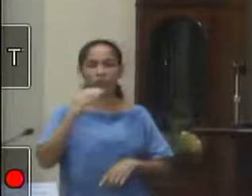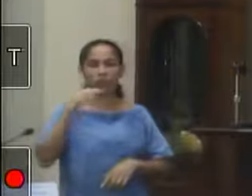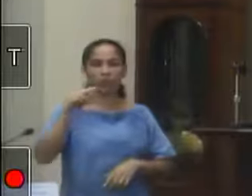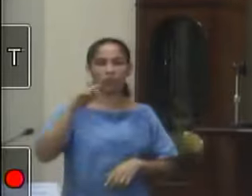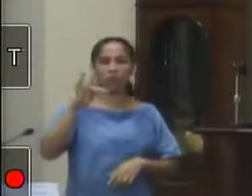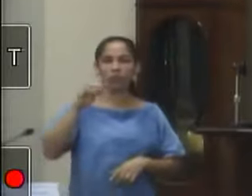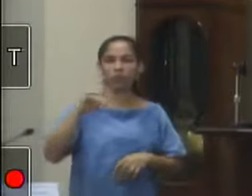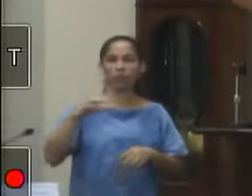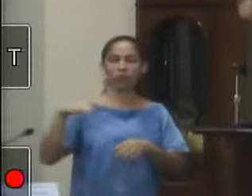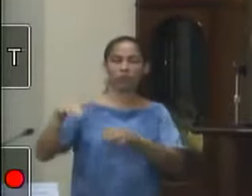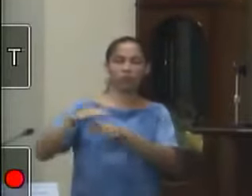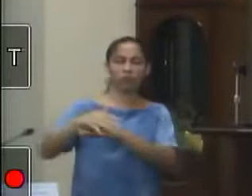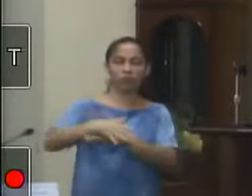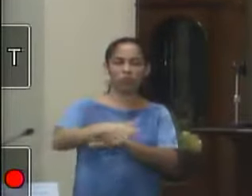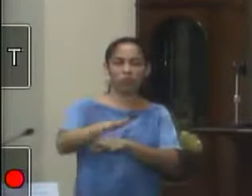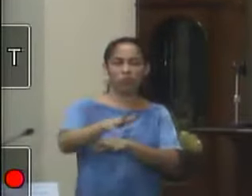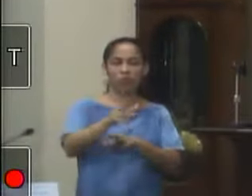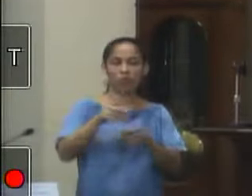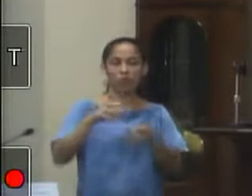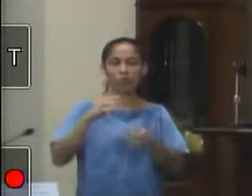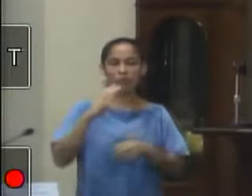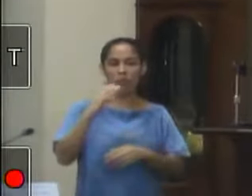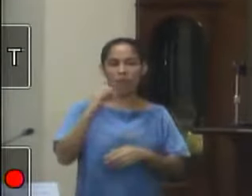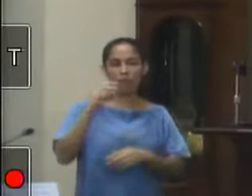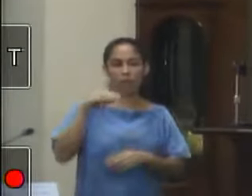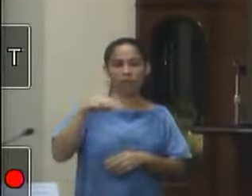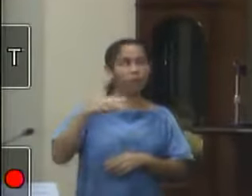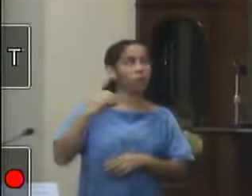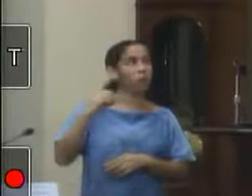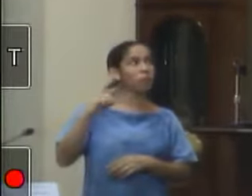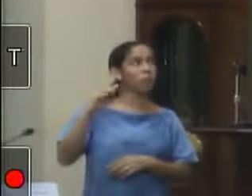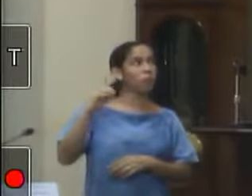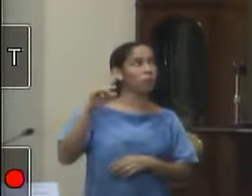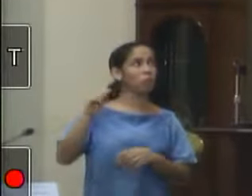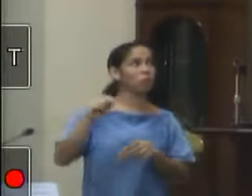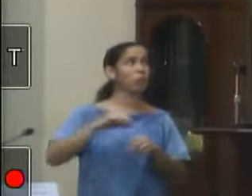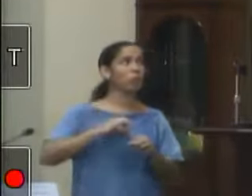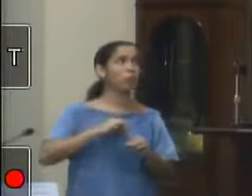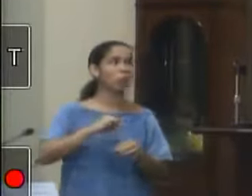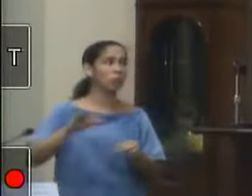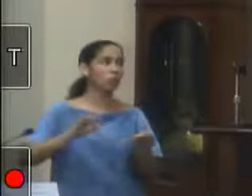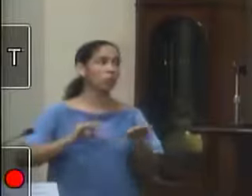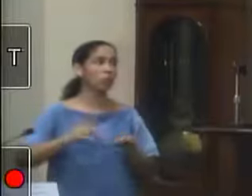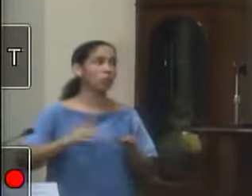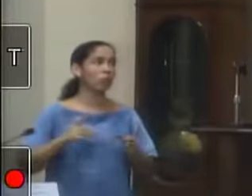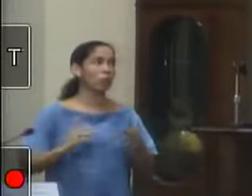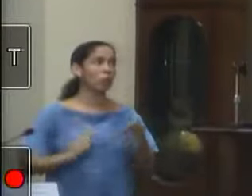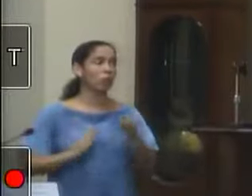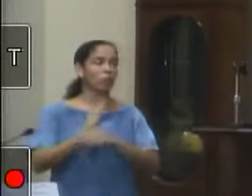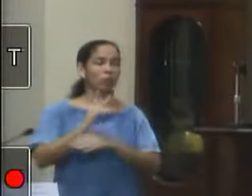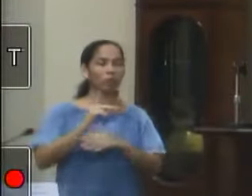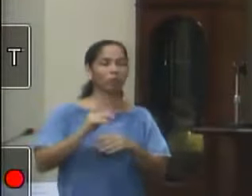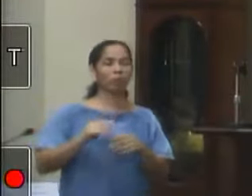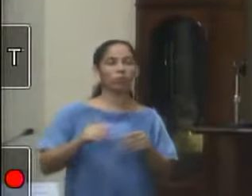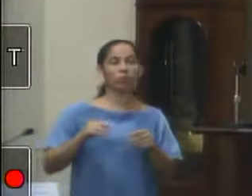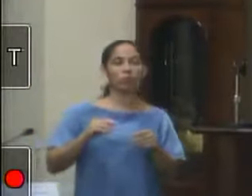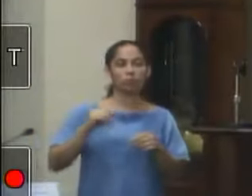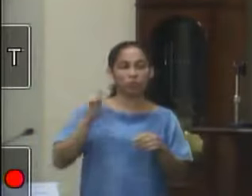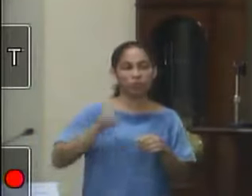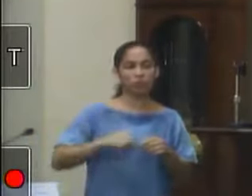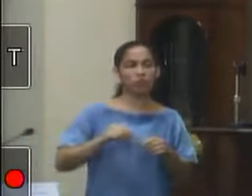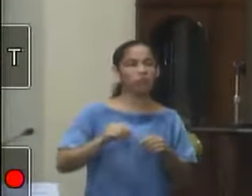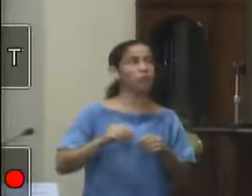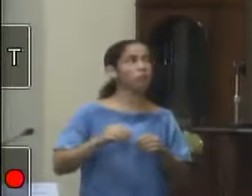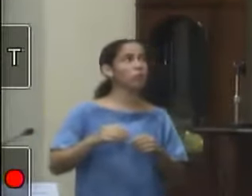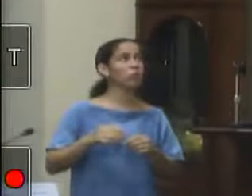todo a estação. E ali vai ficar, se o projeto for realmente para frente, vai ficar